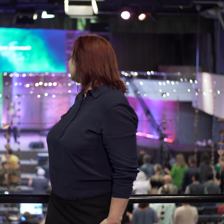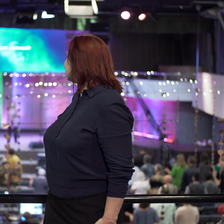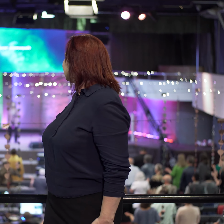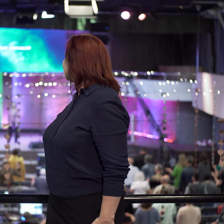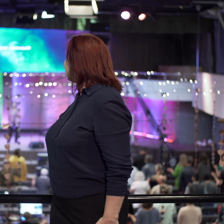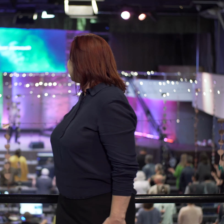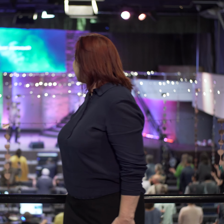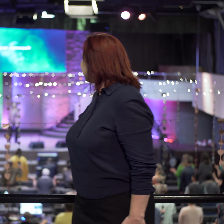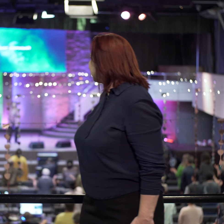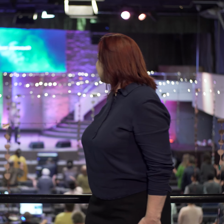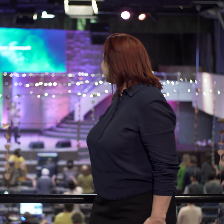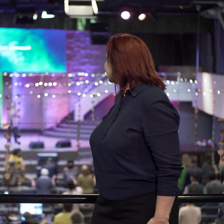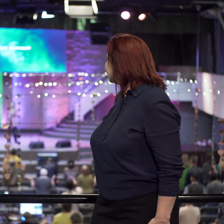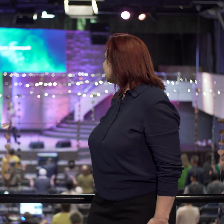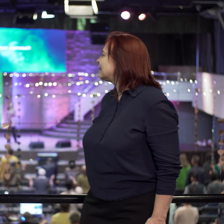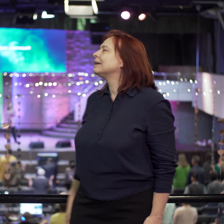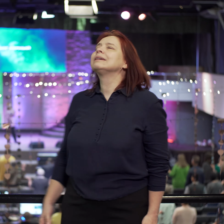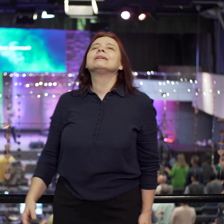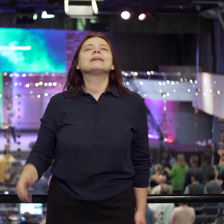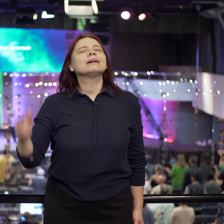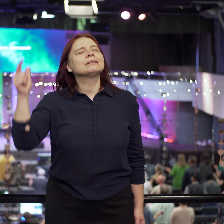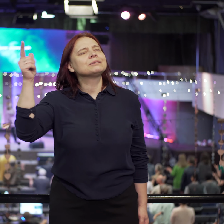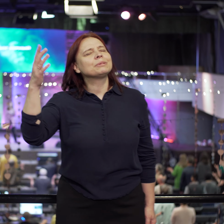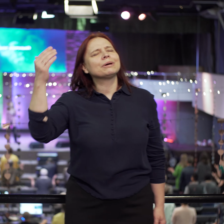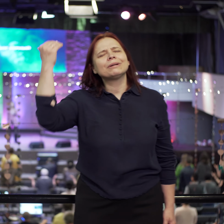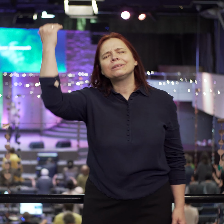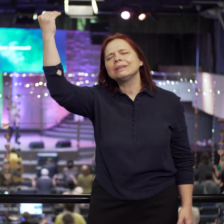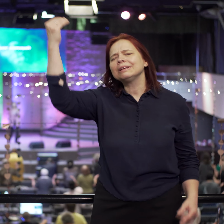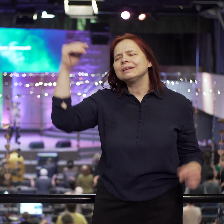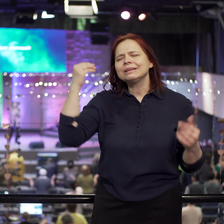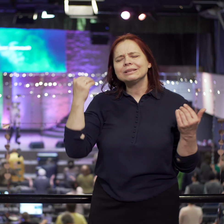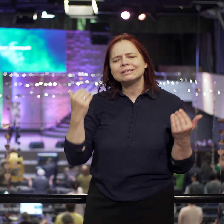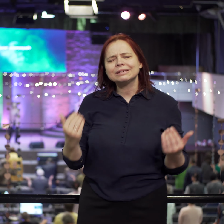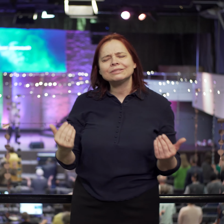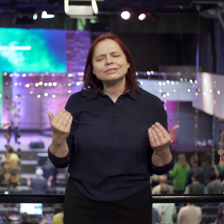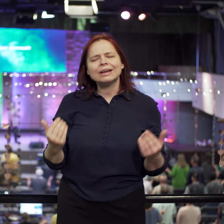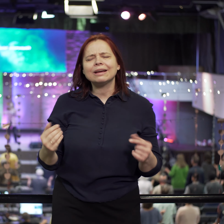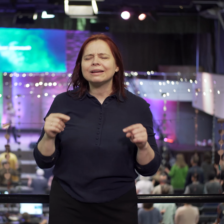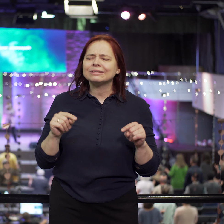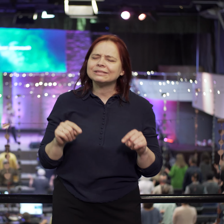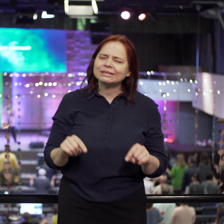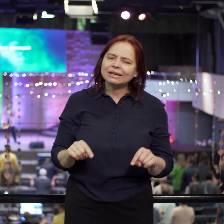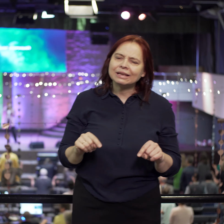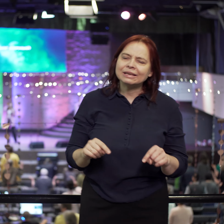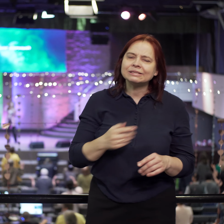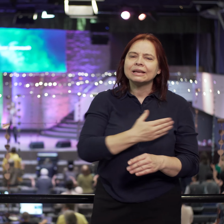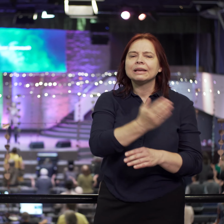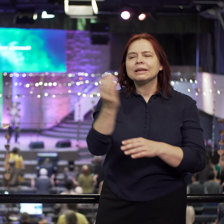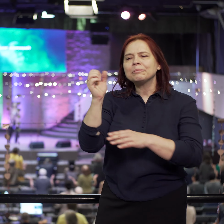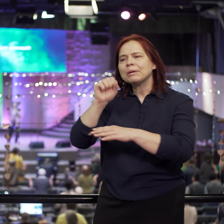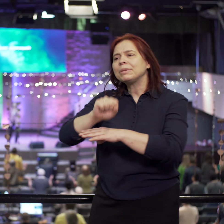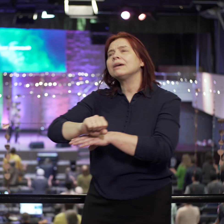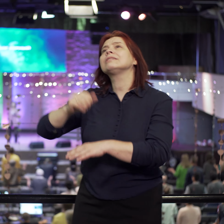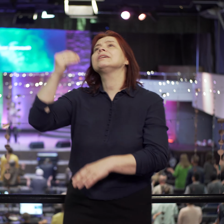Иисус, ты здесь сейчас, поклоняемся тебе, Господь.